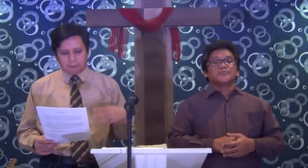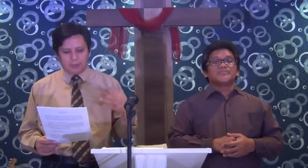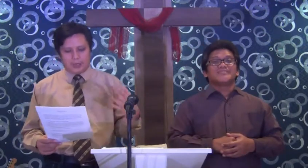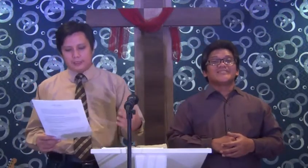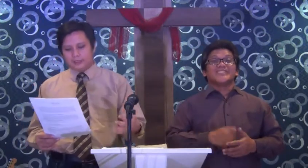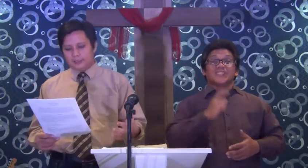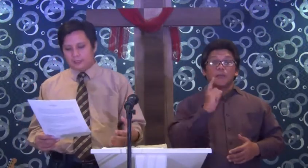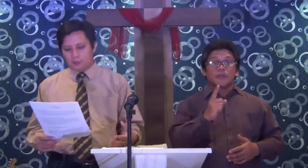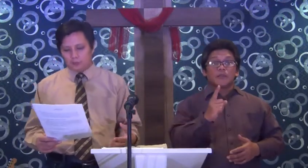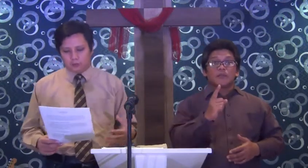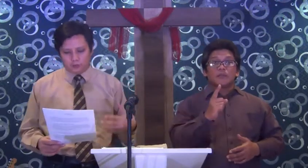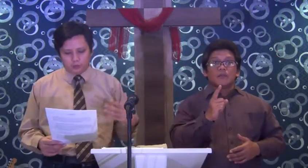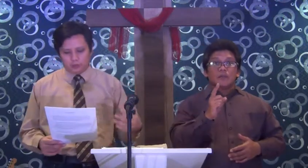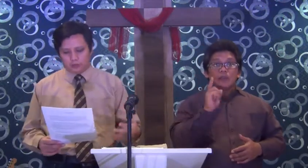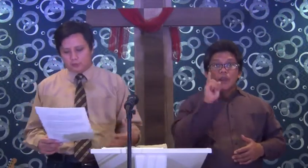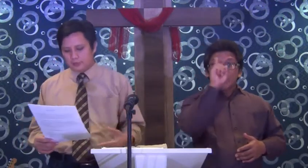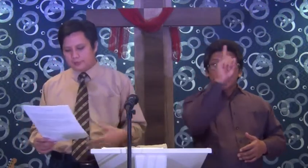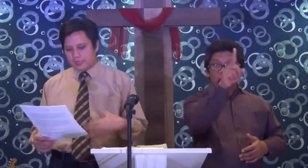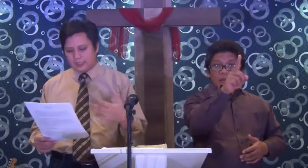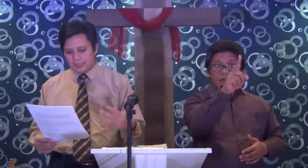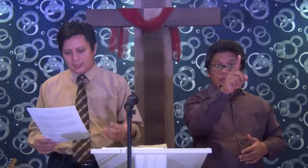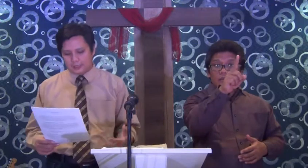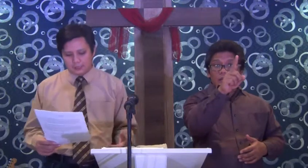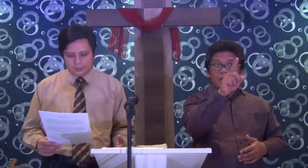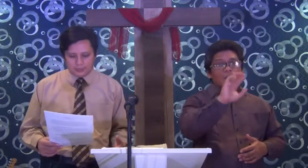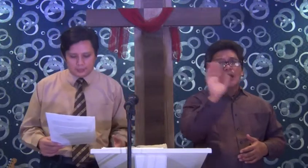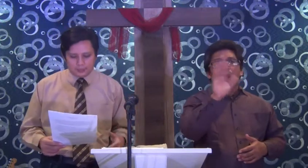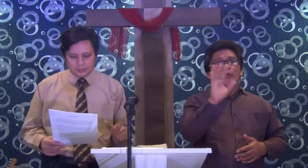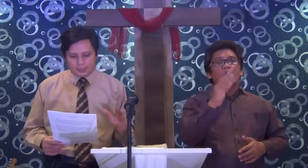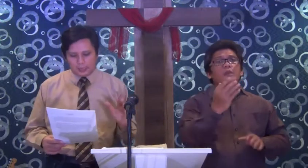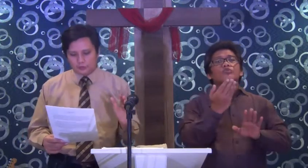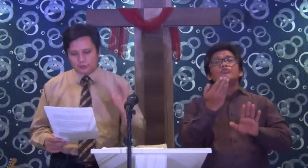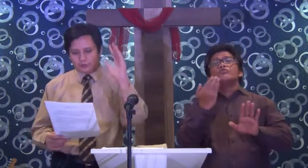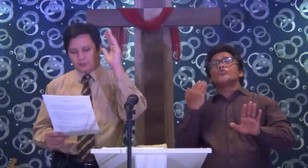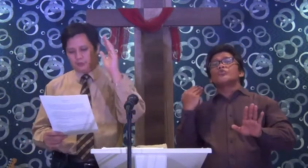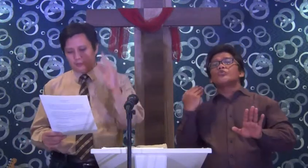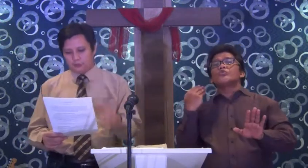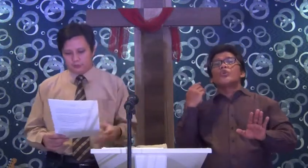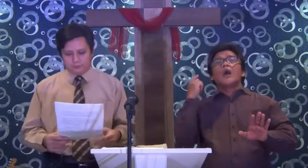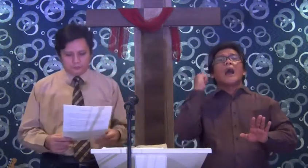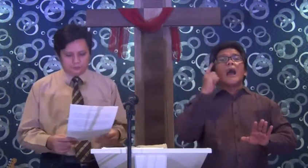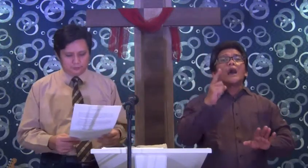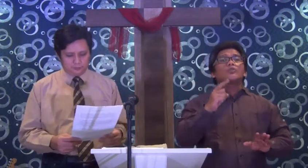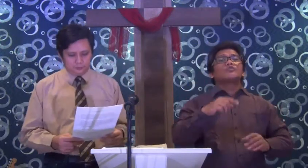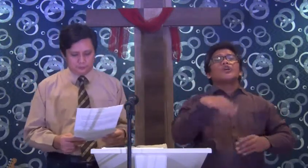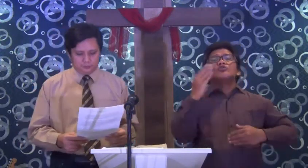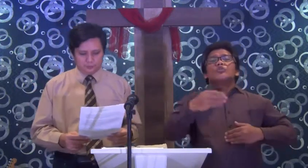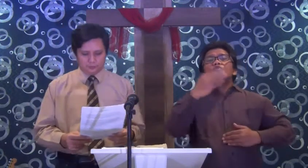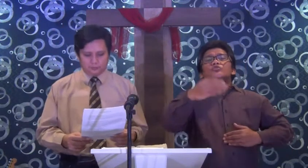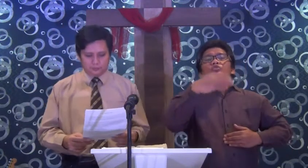Tapi ke depan kita tidak boleh mundur, tidak boleh stagnan. Kita harus terus bertumbuh.